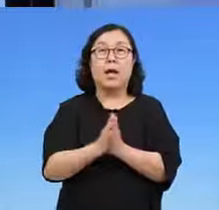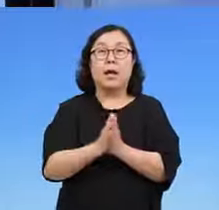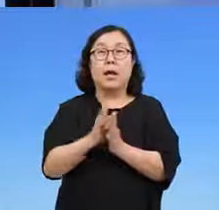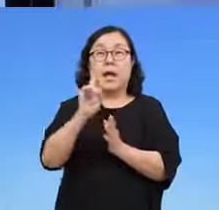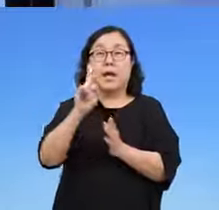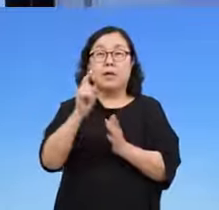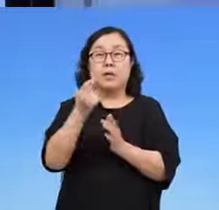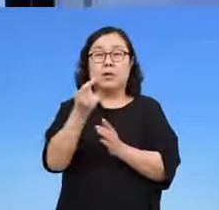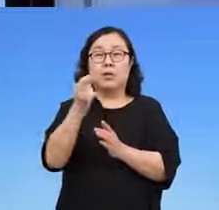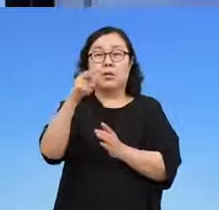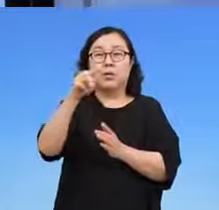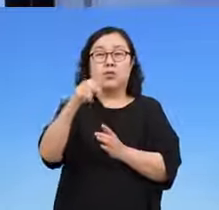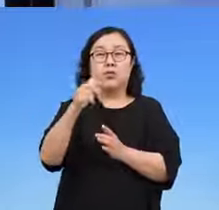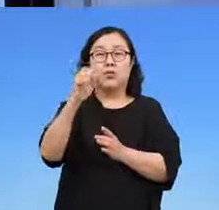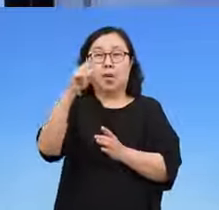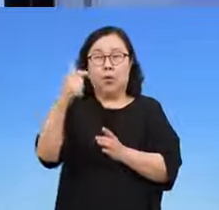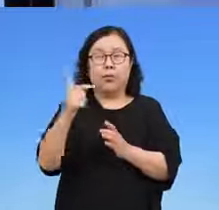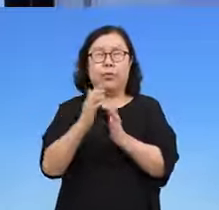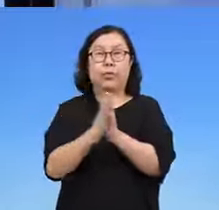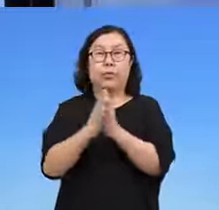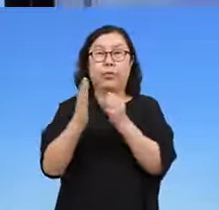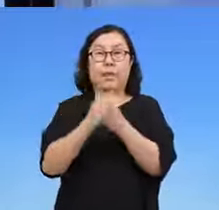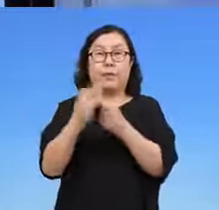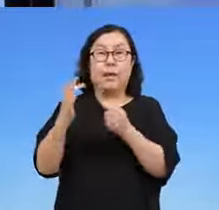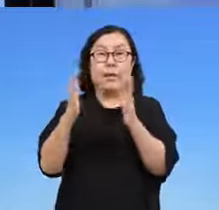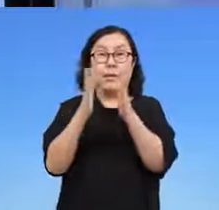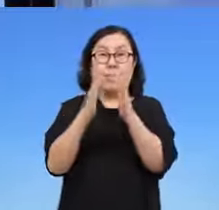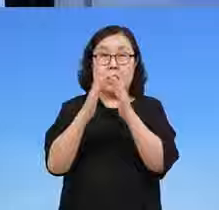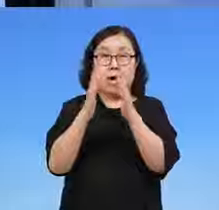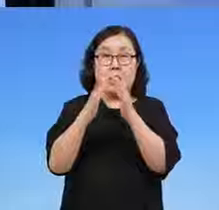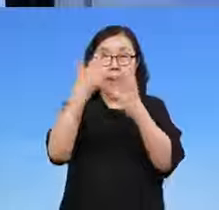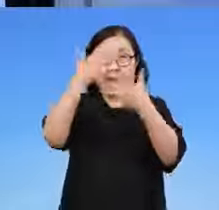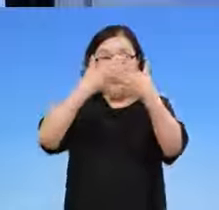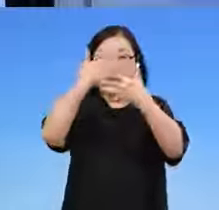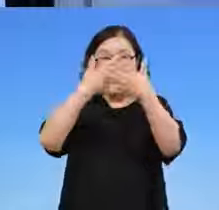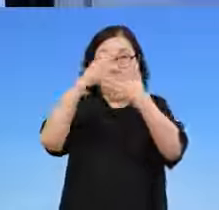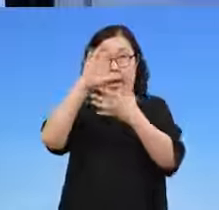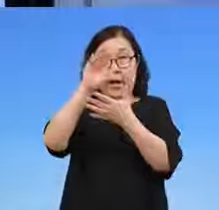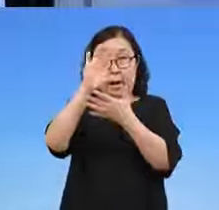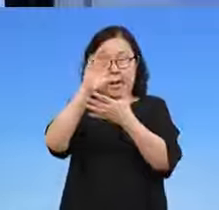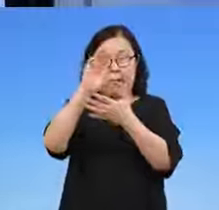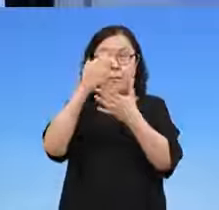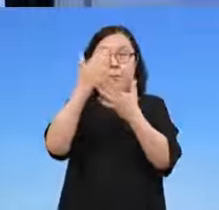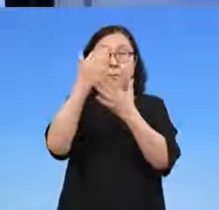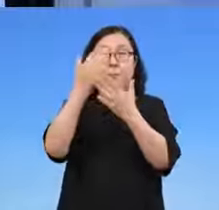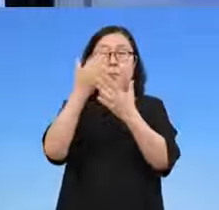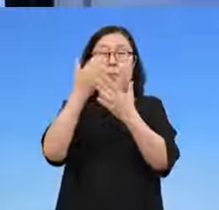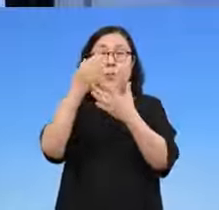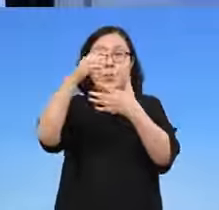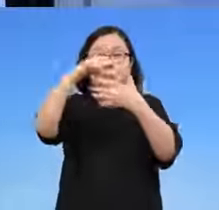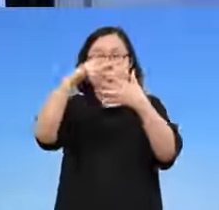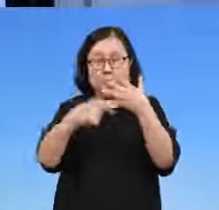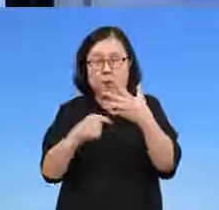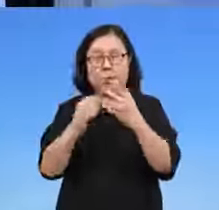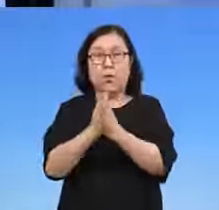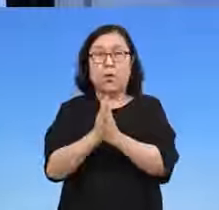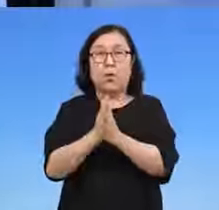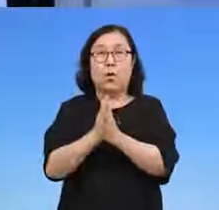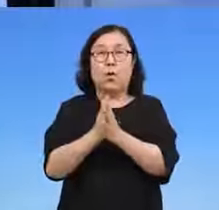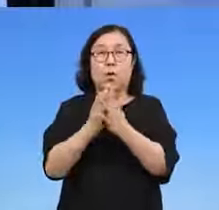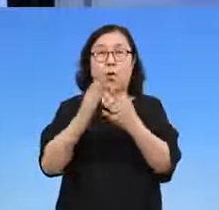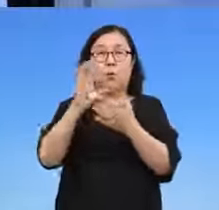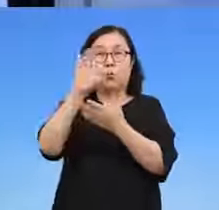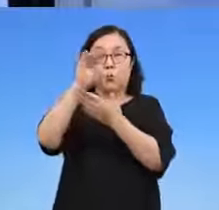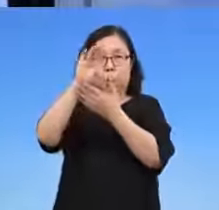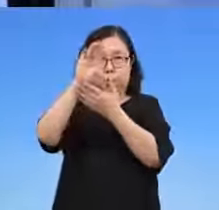후에 한 순원분 제안으로 인터넷 영상 프로그램을 이용해서 화상으로 총 남자